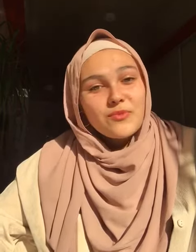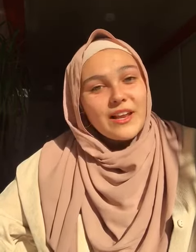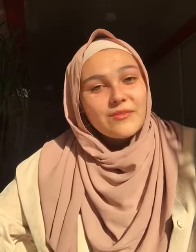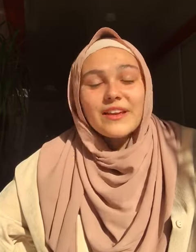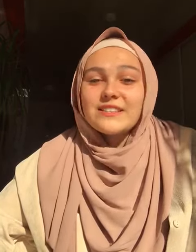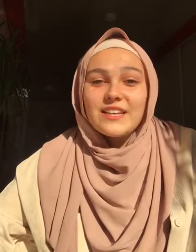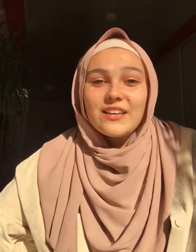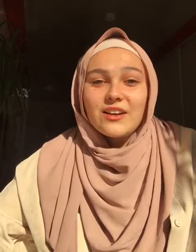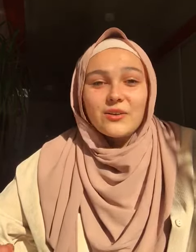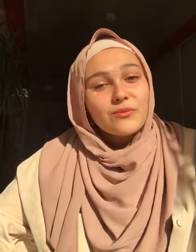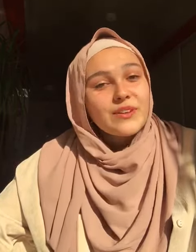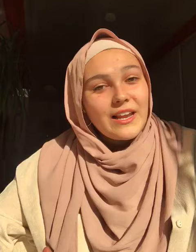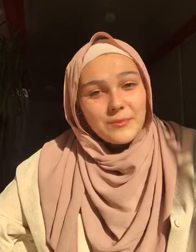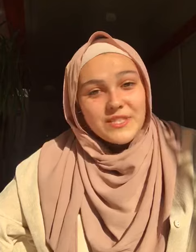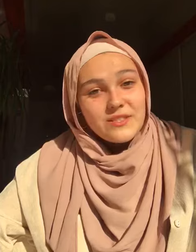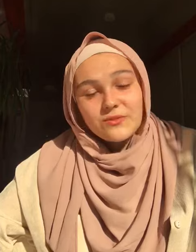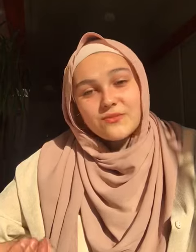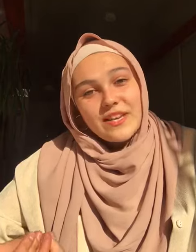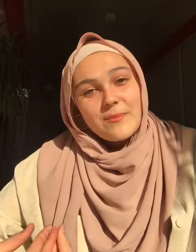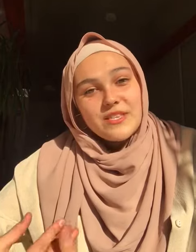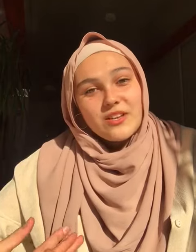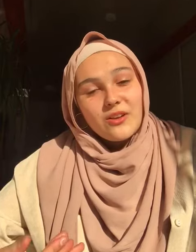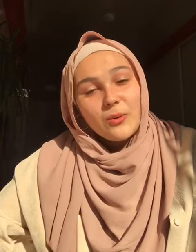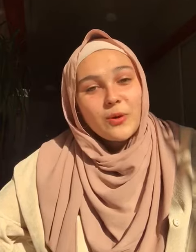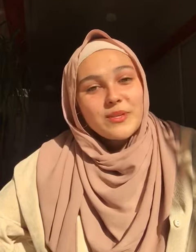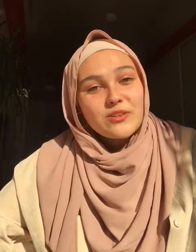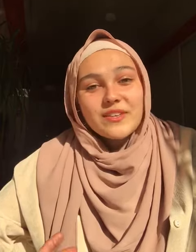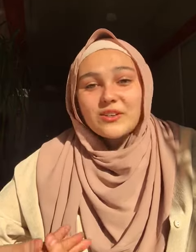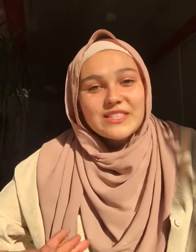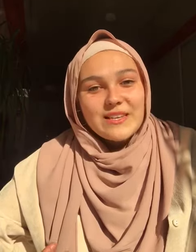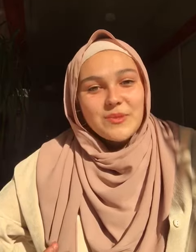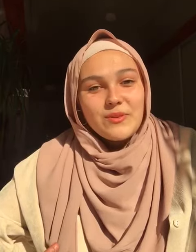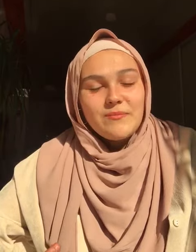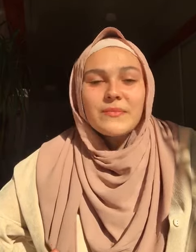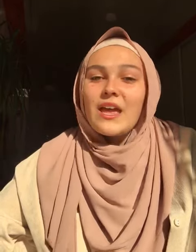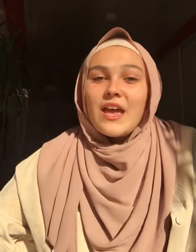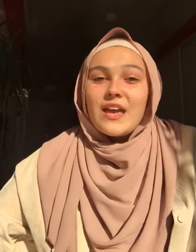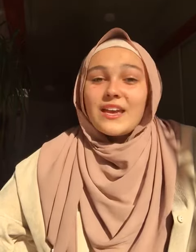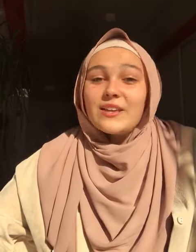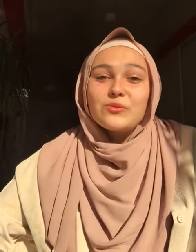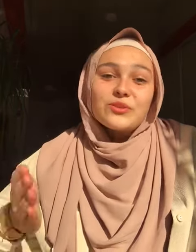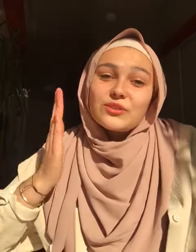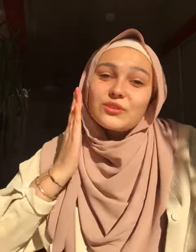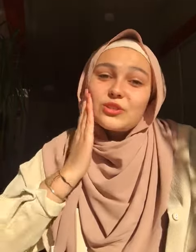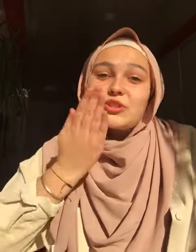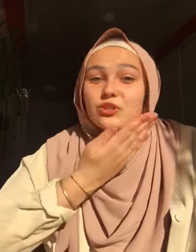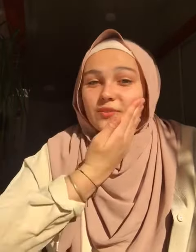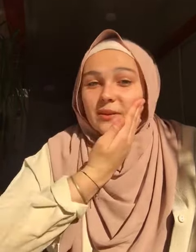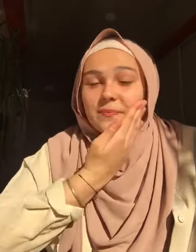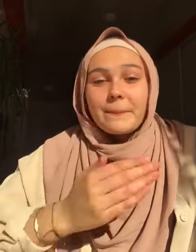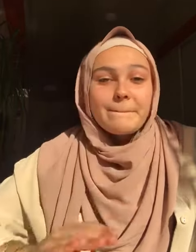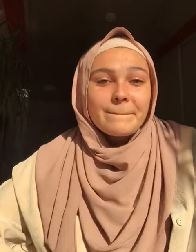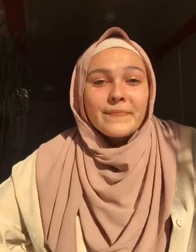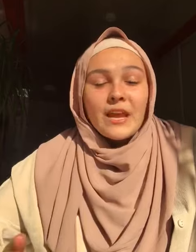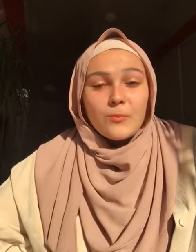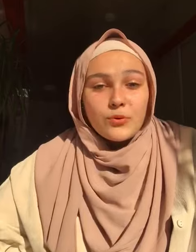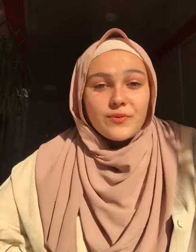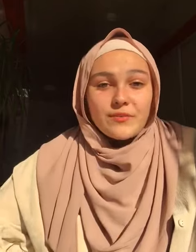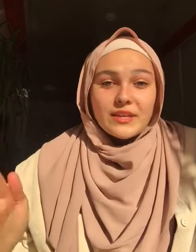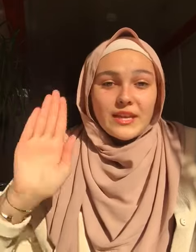fait la fête et on fait la bise. On se fait la bise le 1er janvier quand il est minuit. Et donc janvier. Pour février,